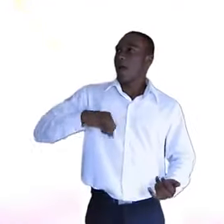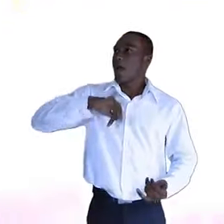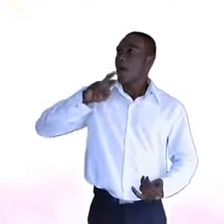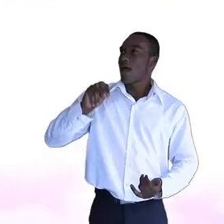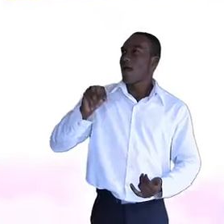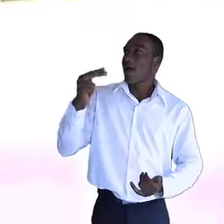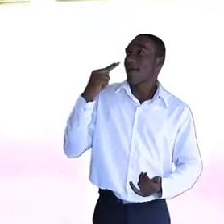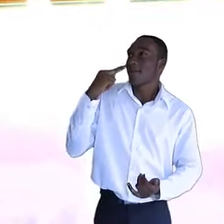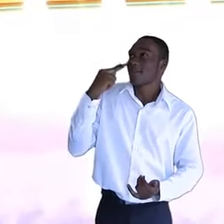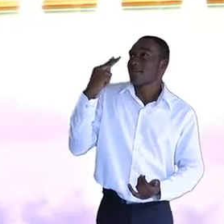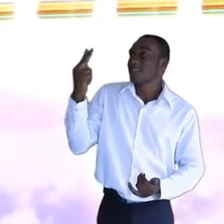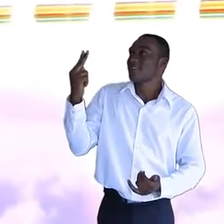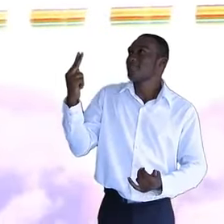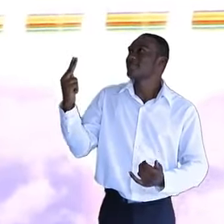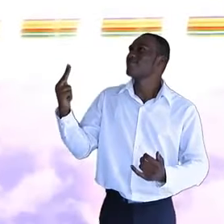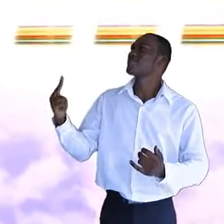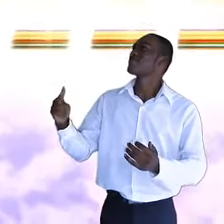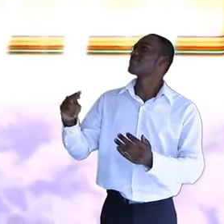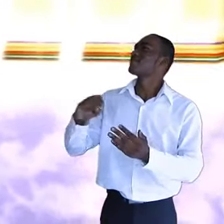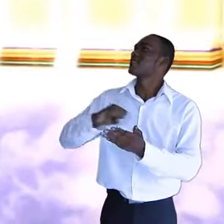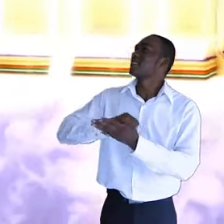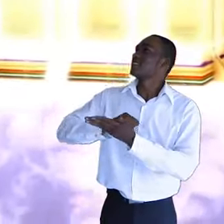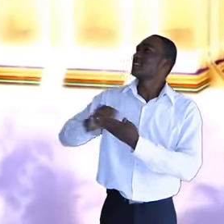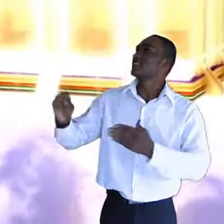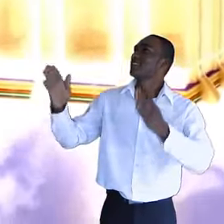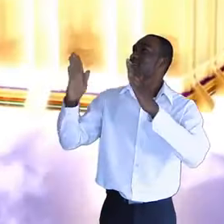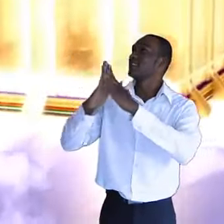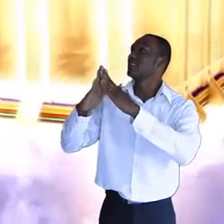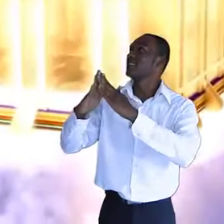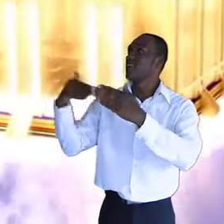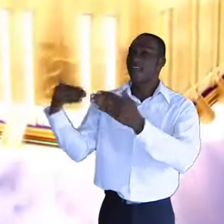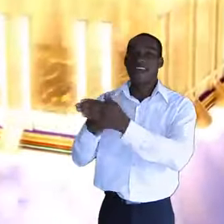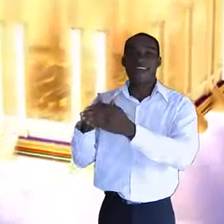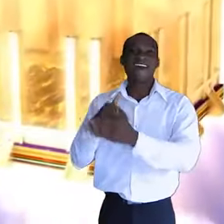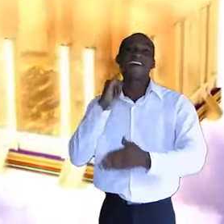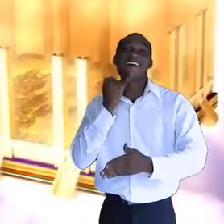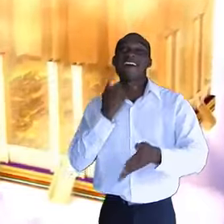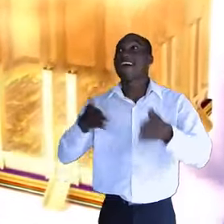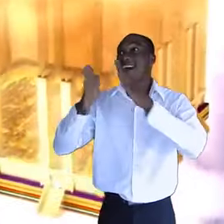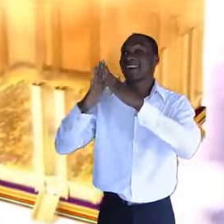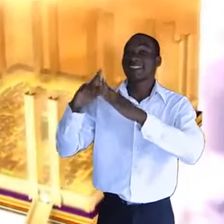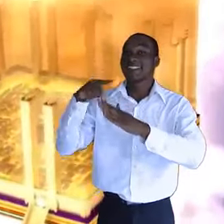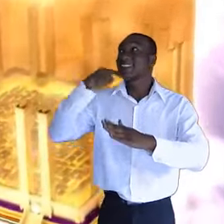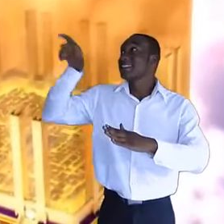Et moi, Jean, je vis la ville sainte, la nouvelle Jérusalem, qui descendait du ciel, d'auprès de